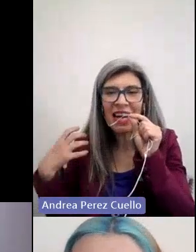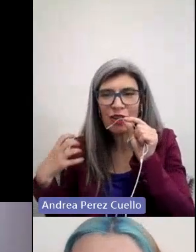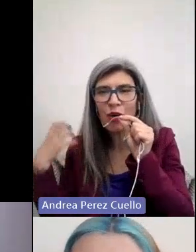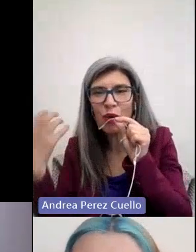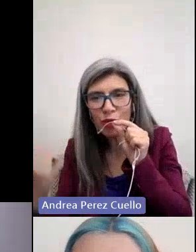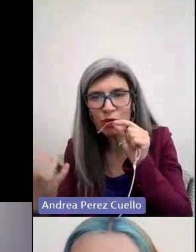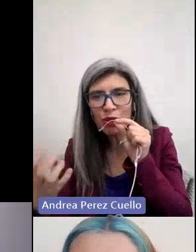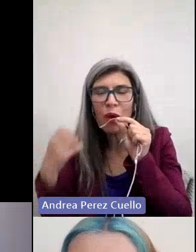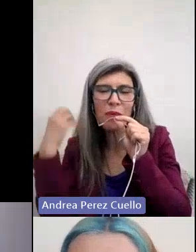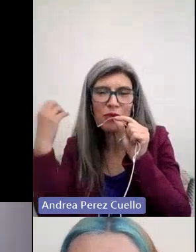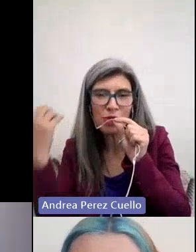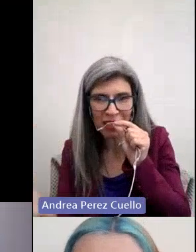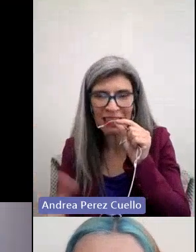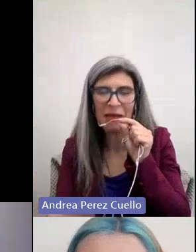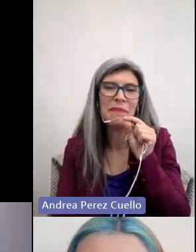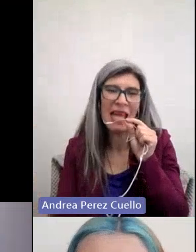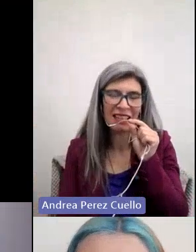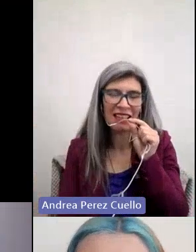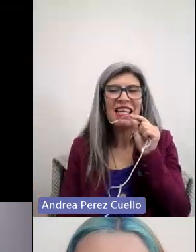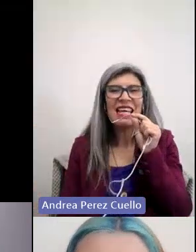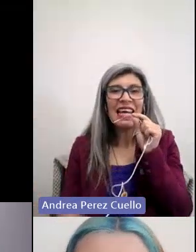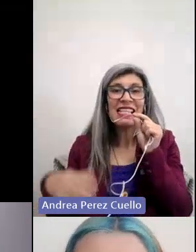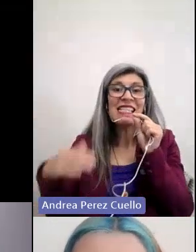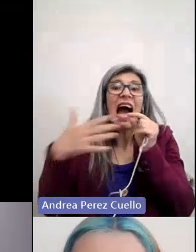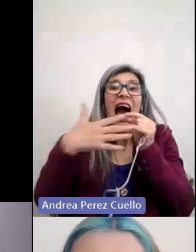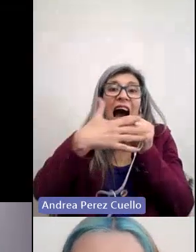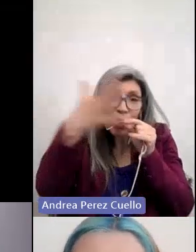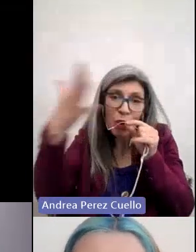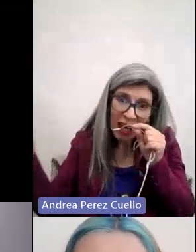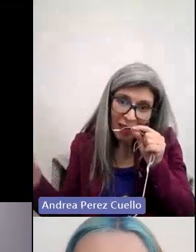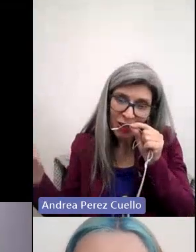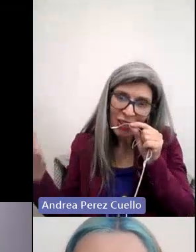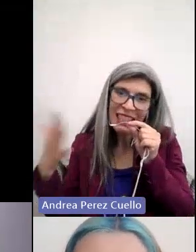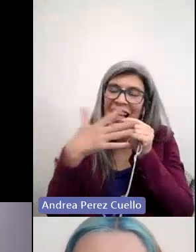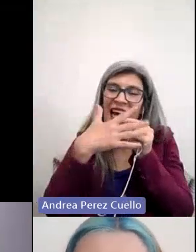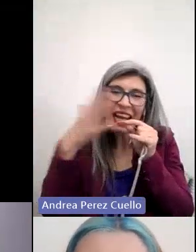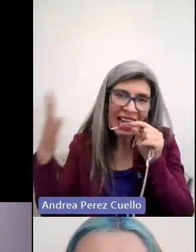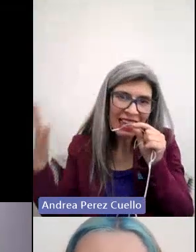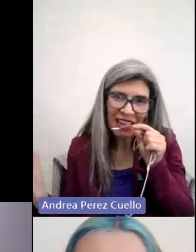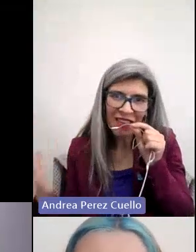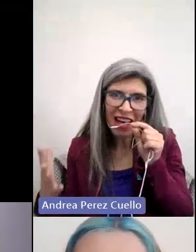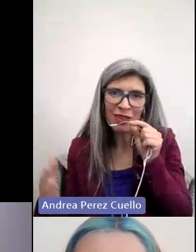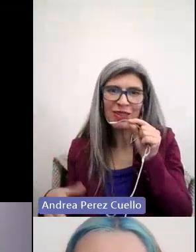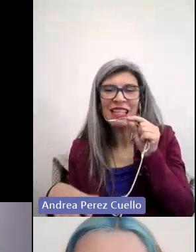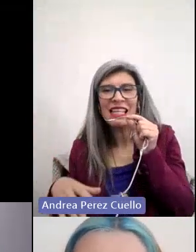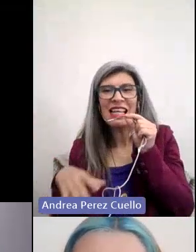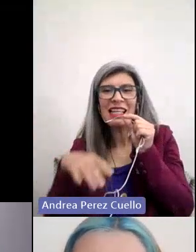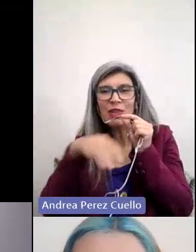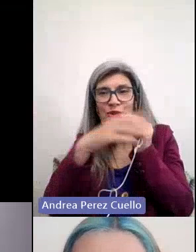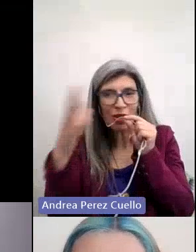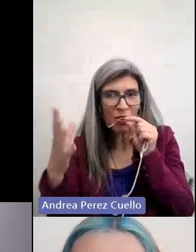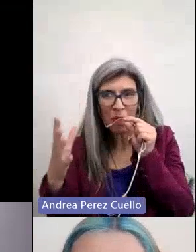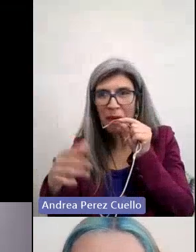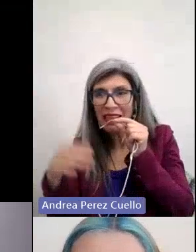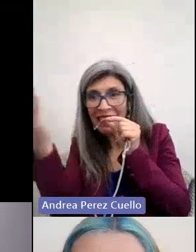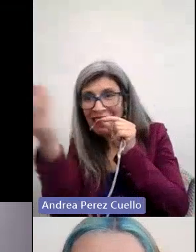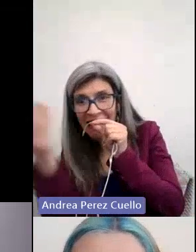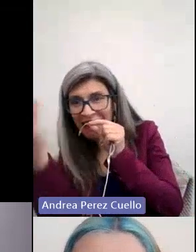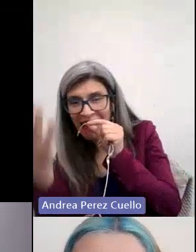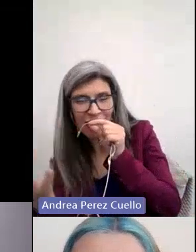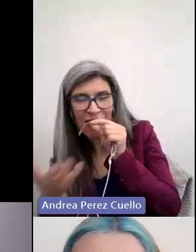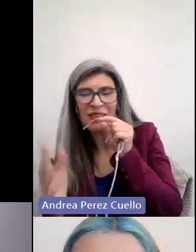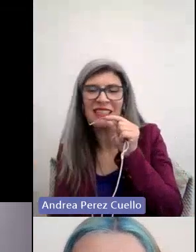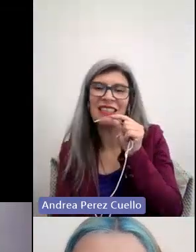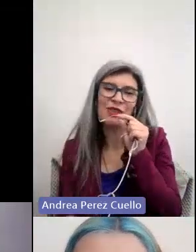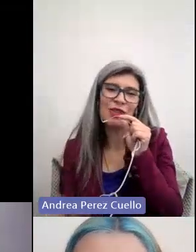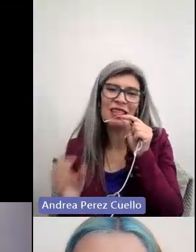educativa y trabajar en conjunto con profesores también. Es ardua labor, es gran trabajo. El recurso que nos compartes ya